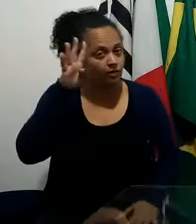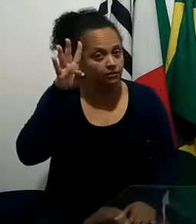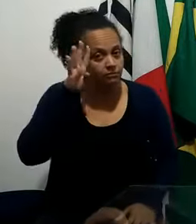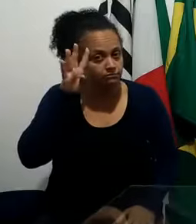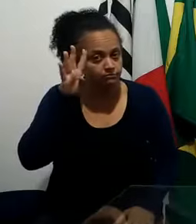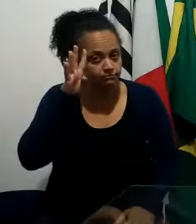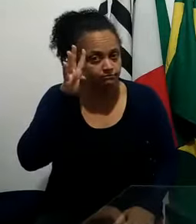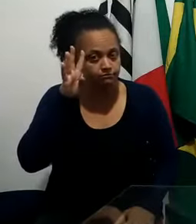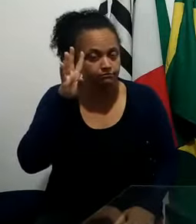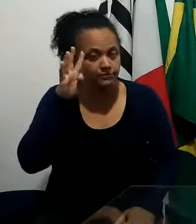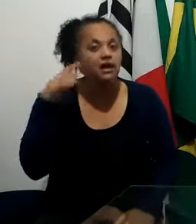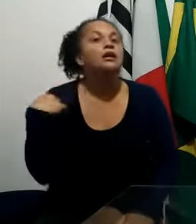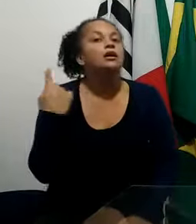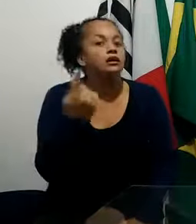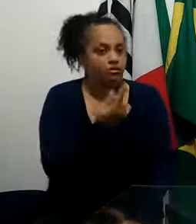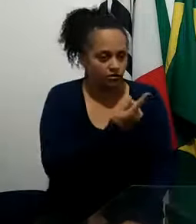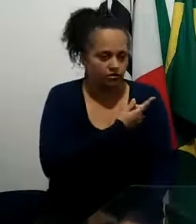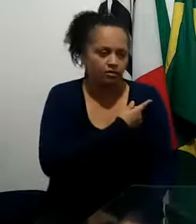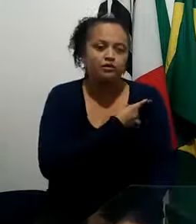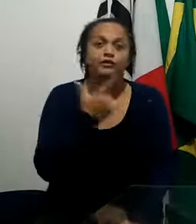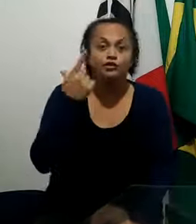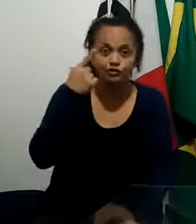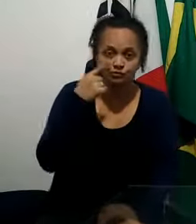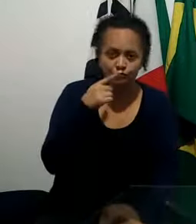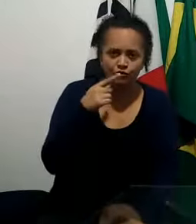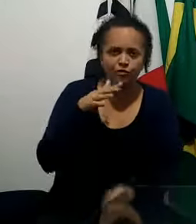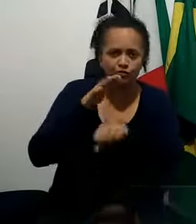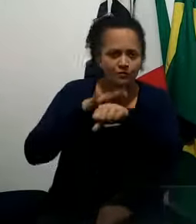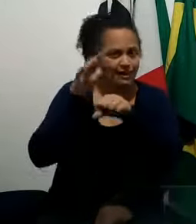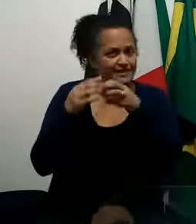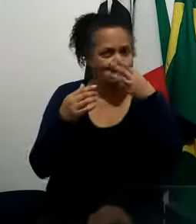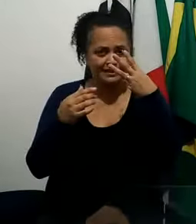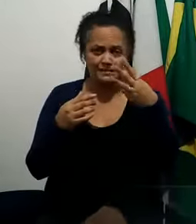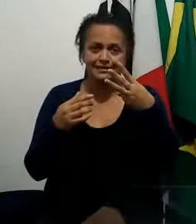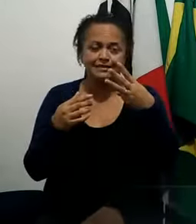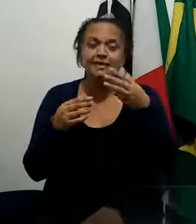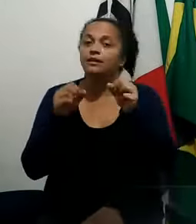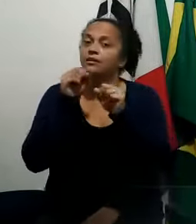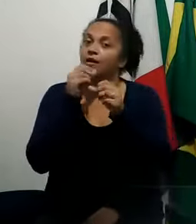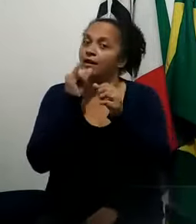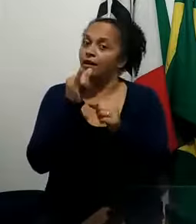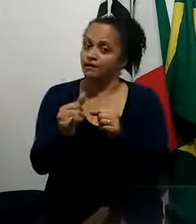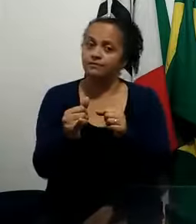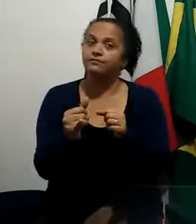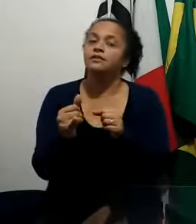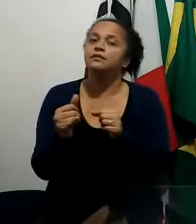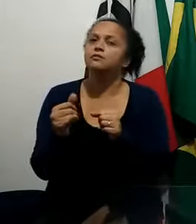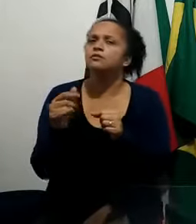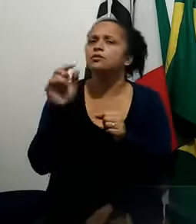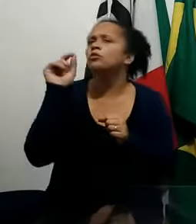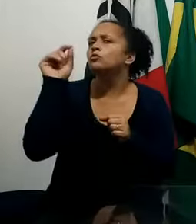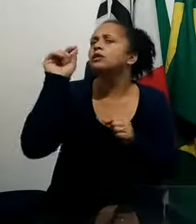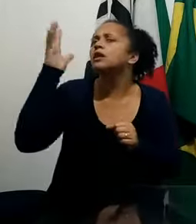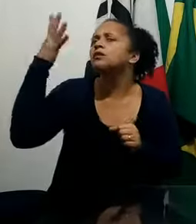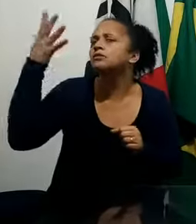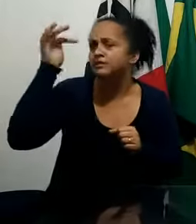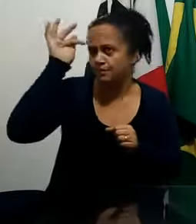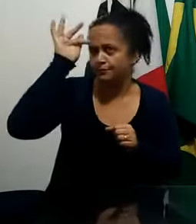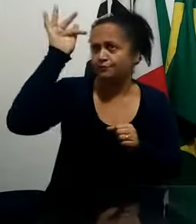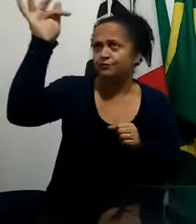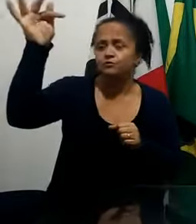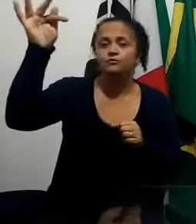quarta-feira, nós vamos dar continuidade a esse estudo. É a terceira parte, escatologia, o futuro da Igreja